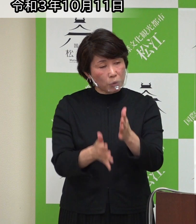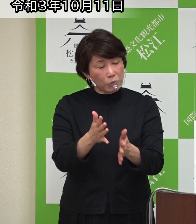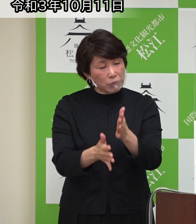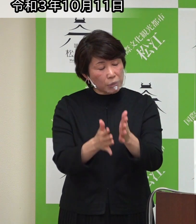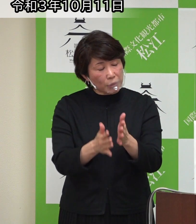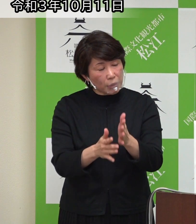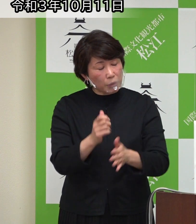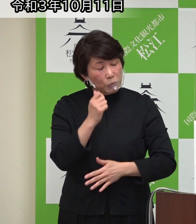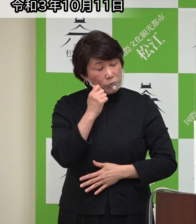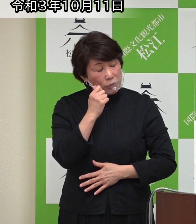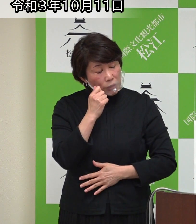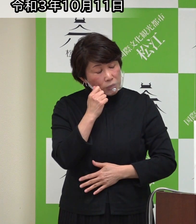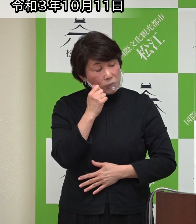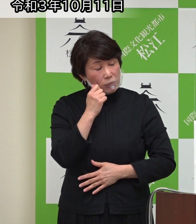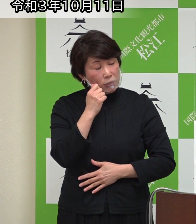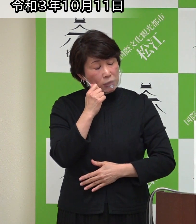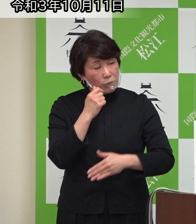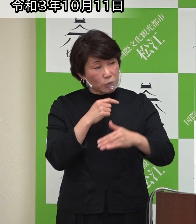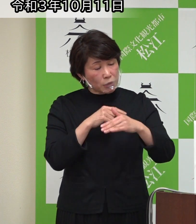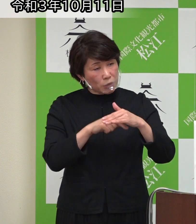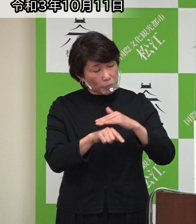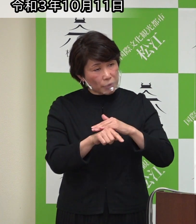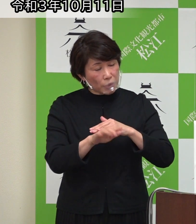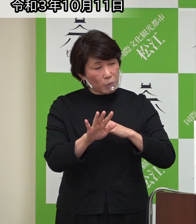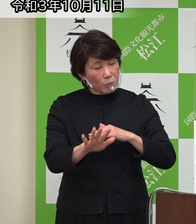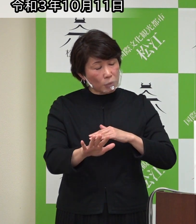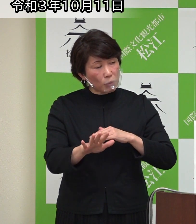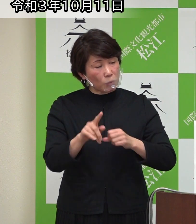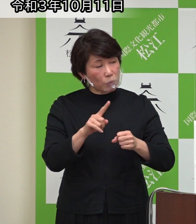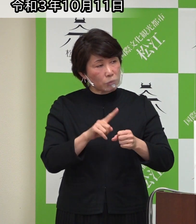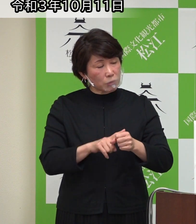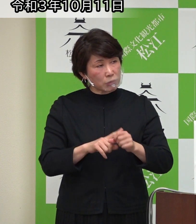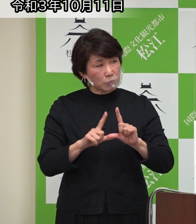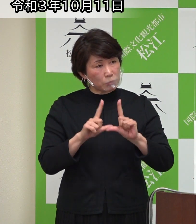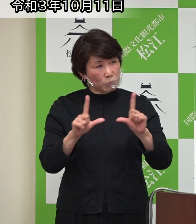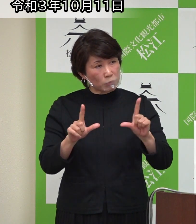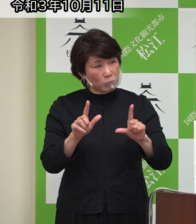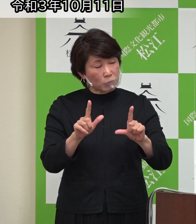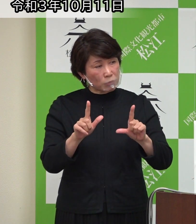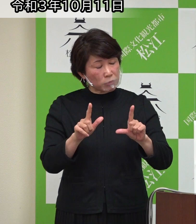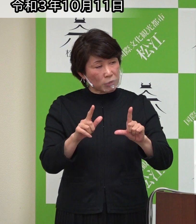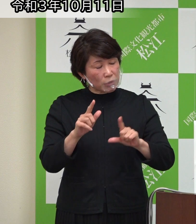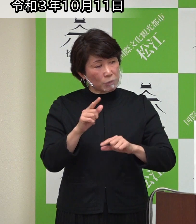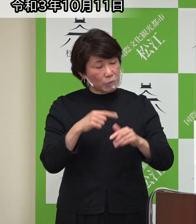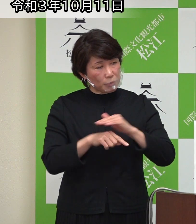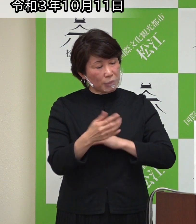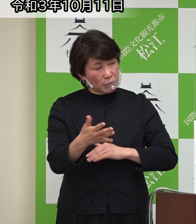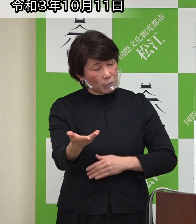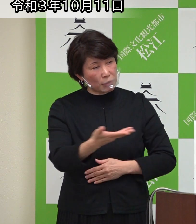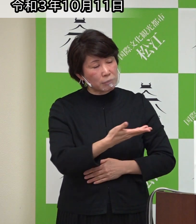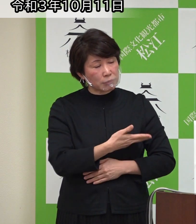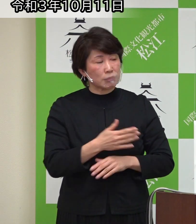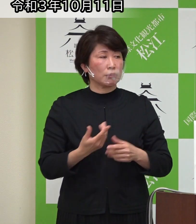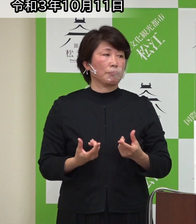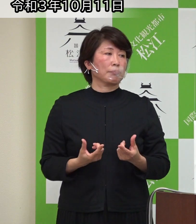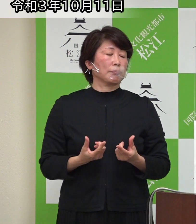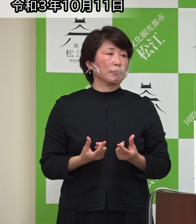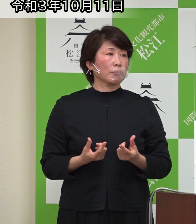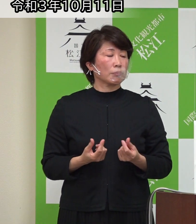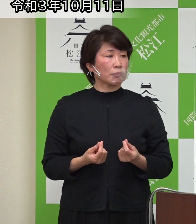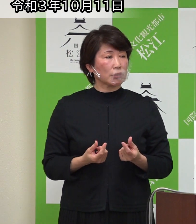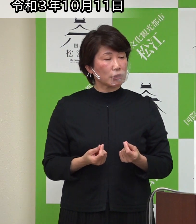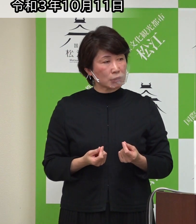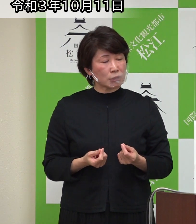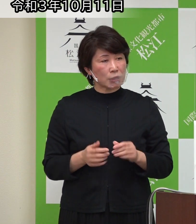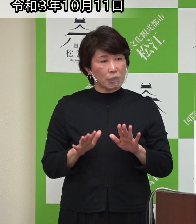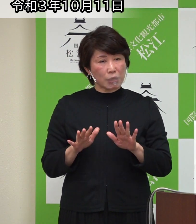生しているので、まあ、今年度になったとかそういうことは特にない。 そうですね、あの統計的に取っているわけではないですが、まあ、一般的に子育ても含めてなかなか